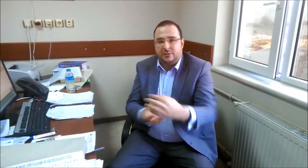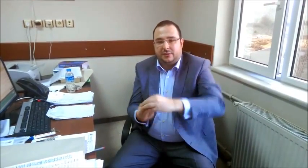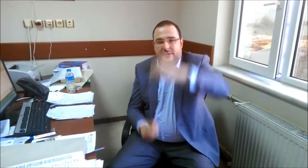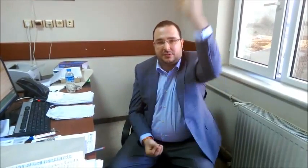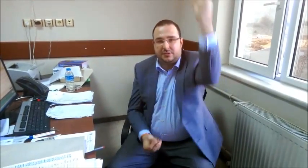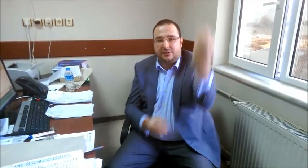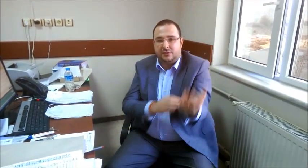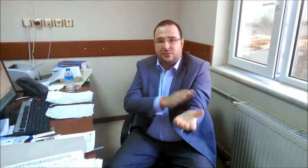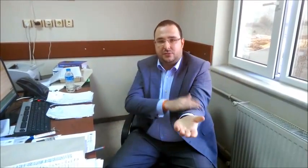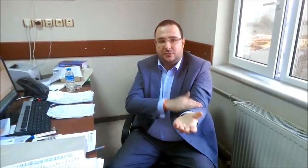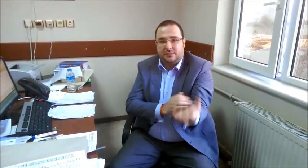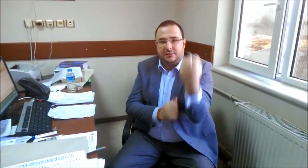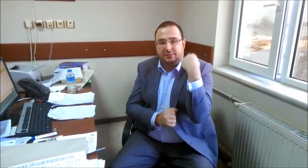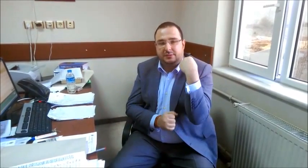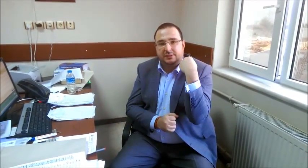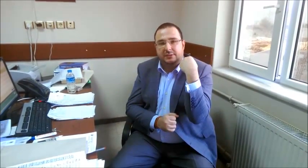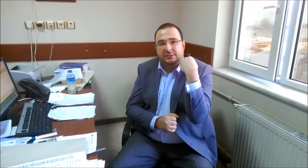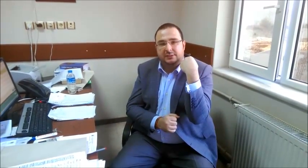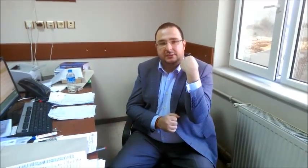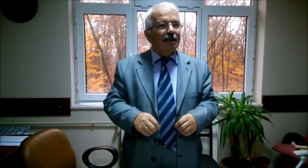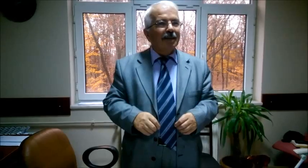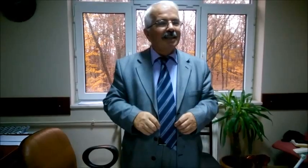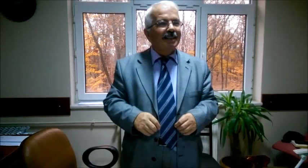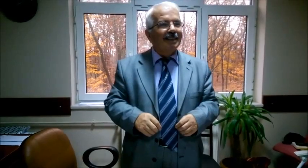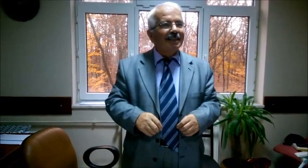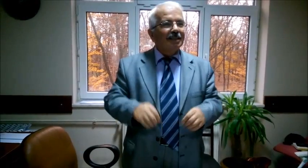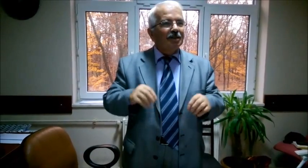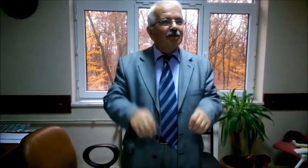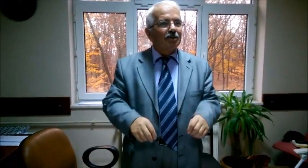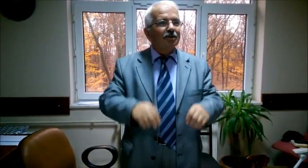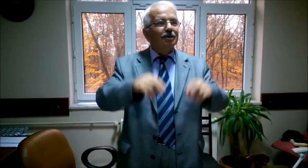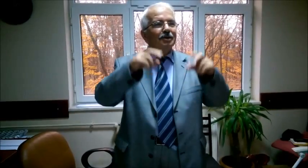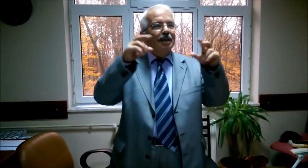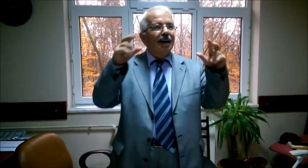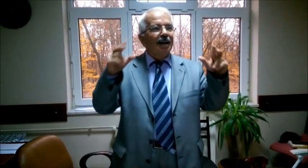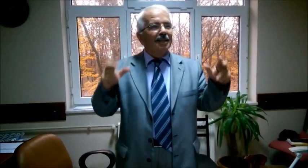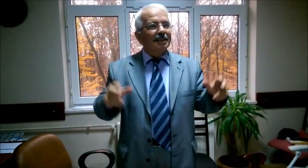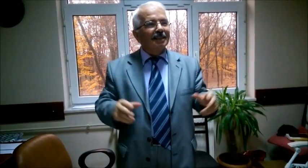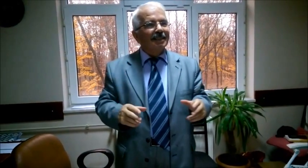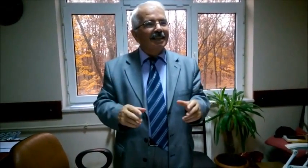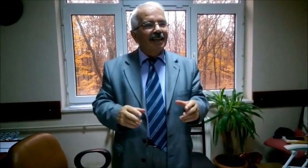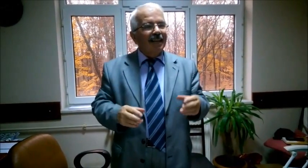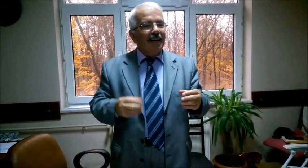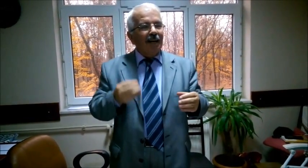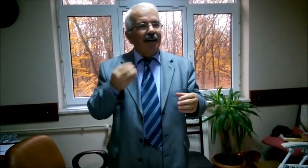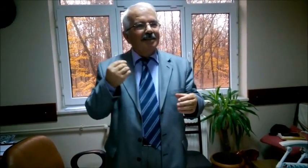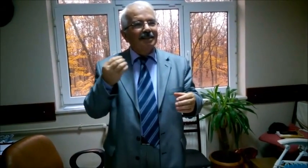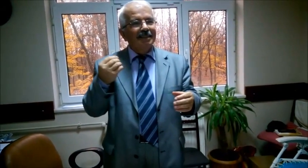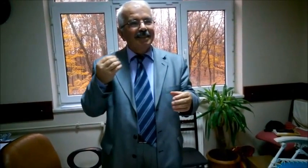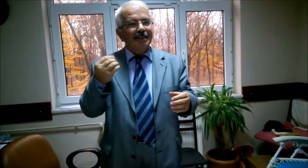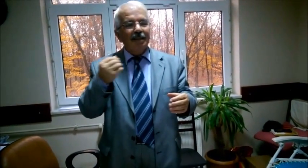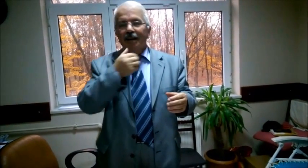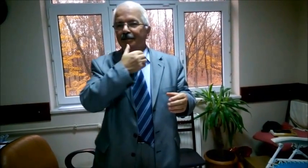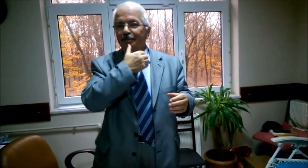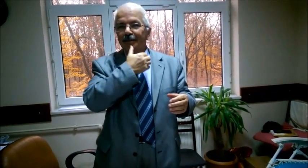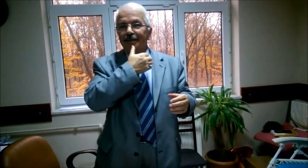kişi güçlükten gelendir. Şu dünyadaki en bilgin